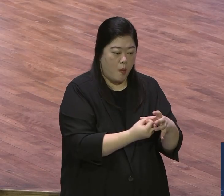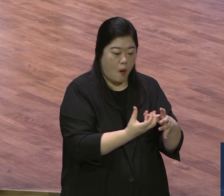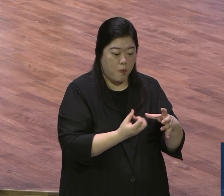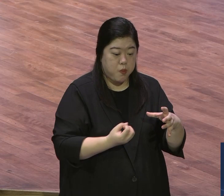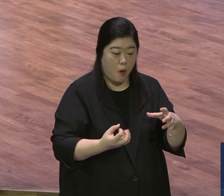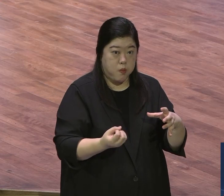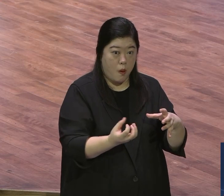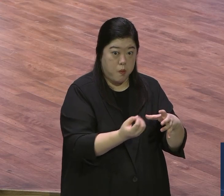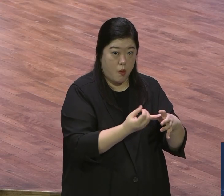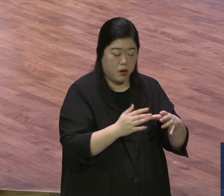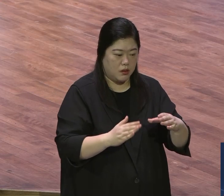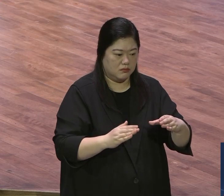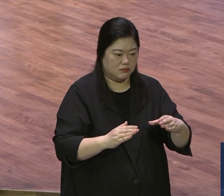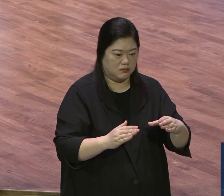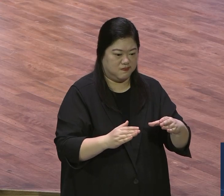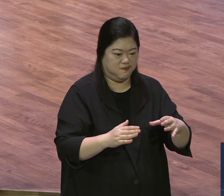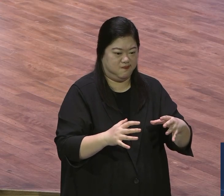버려버려